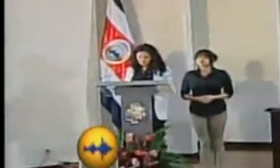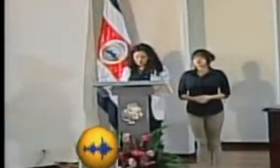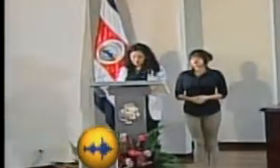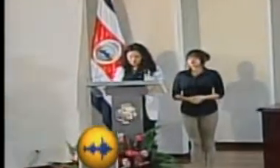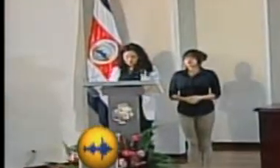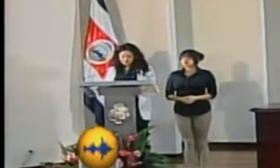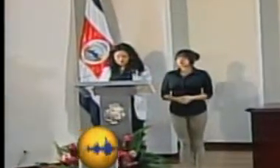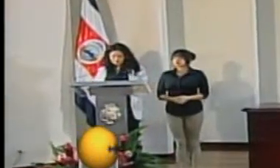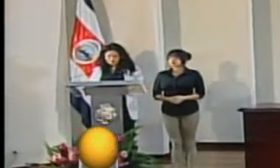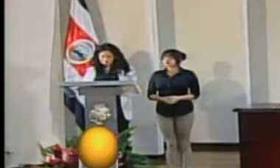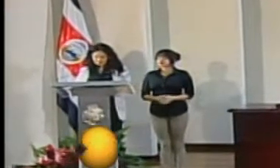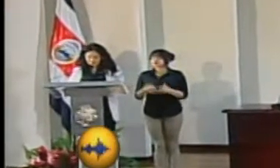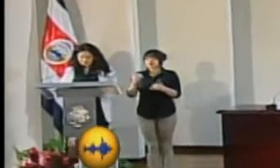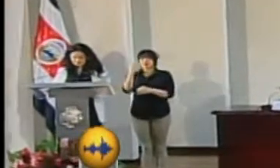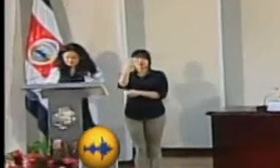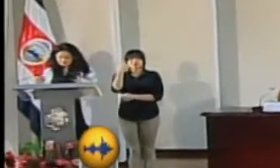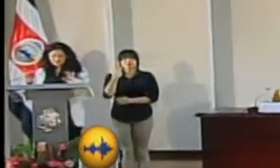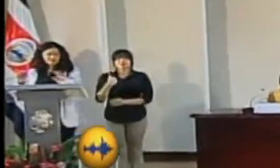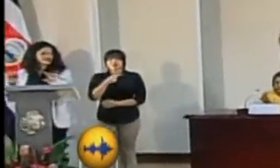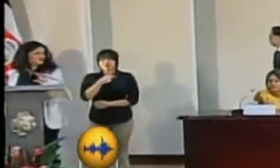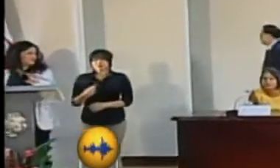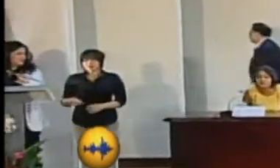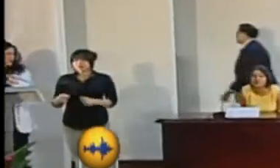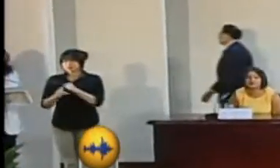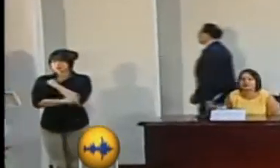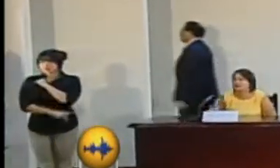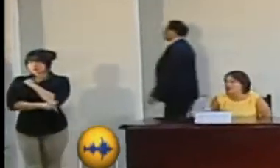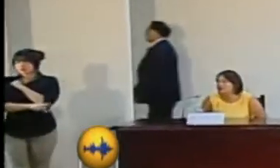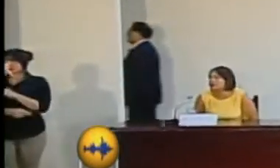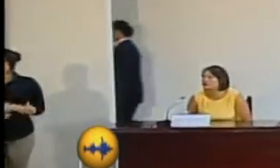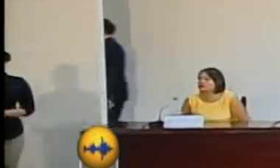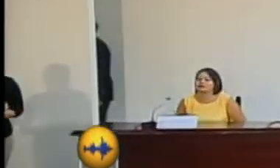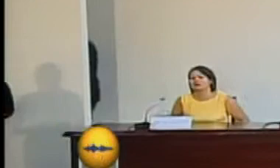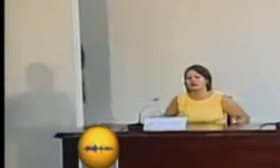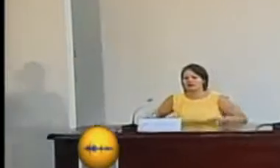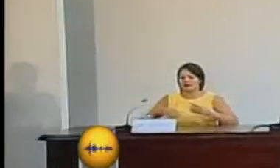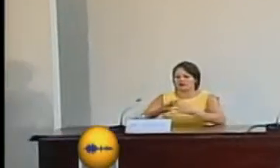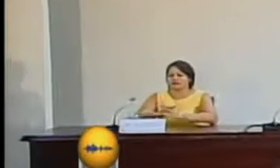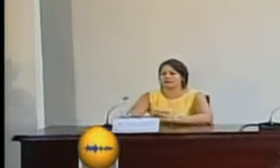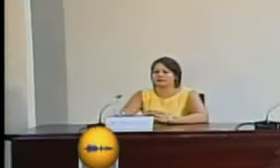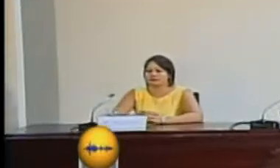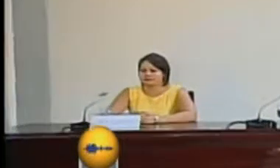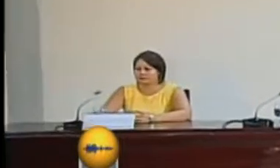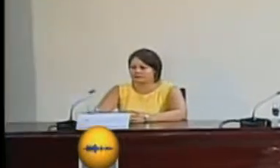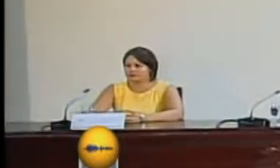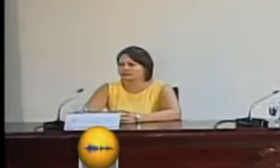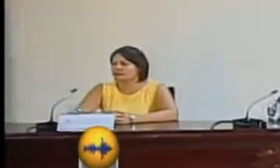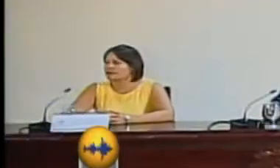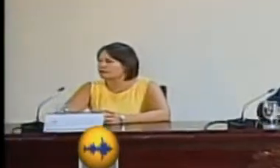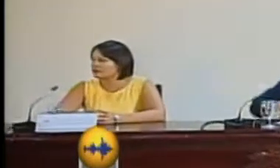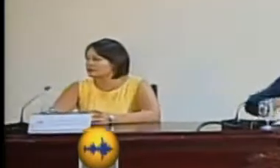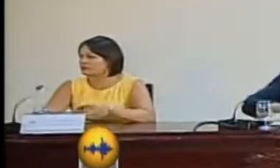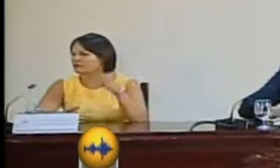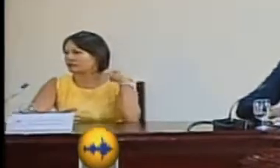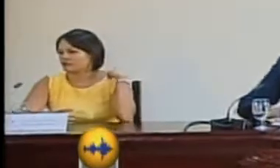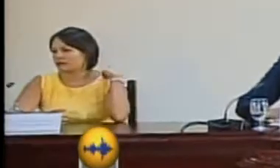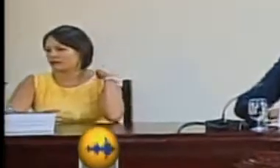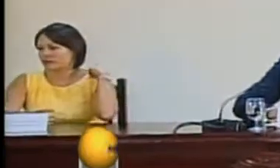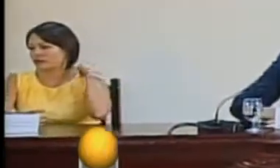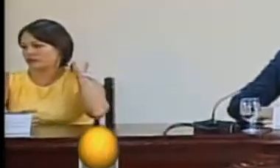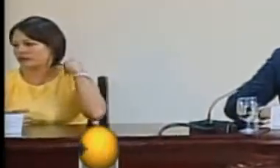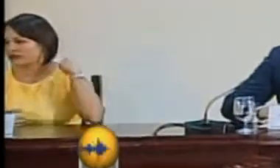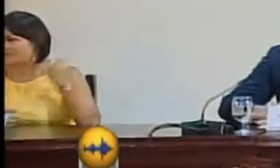a saludamos al señor presidente de la República y a las personas que nos acompañan en la mesa